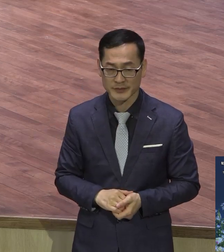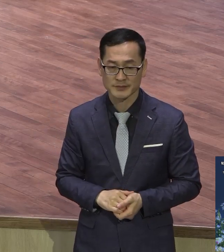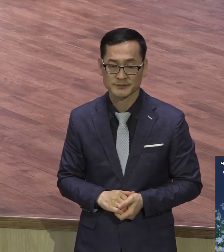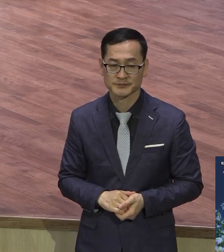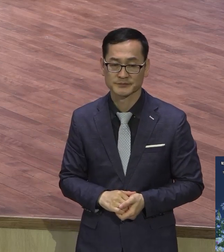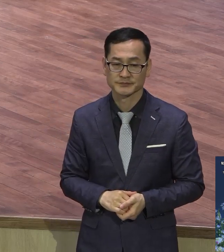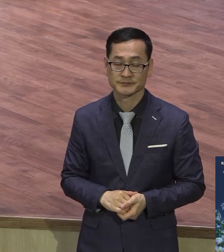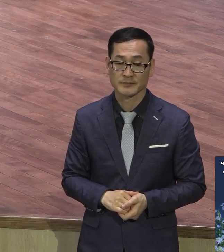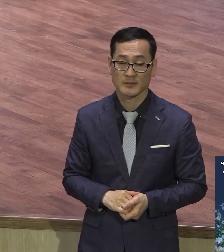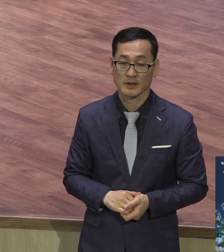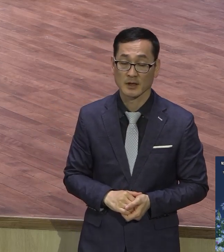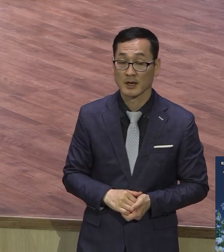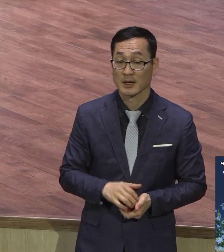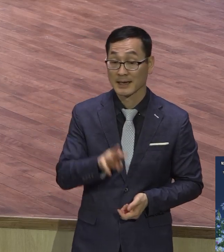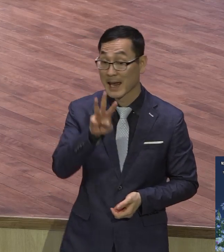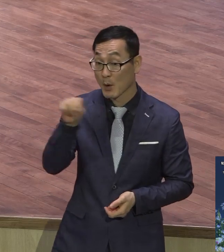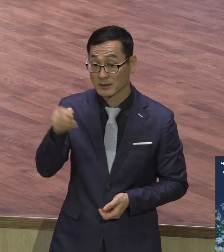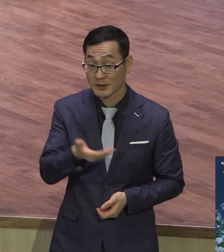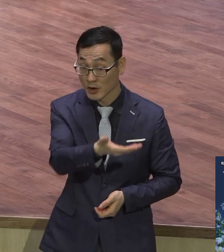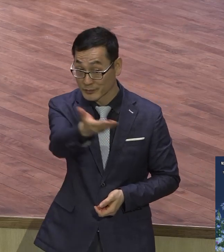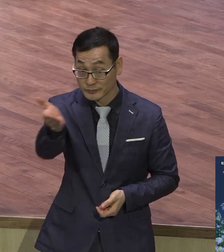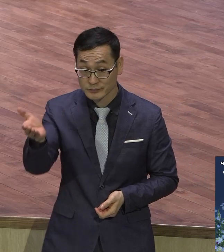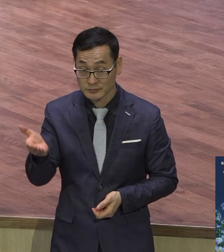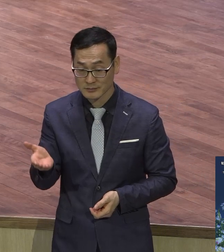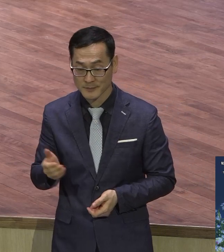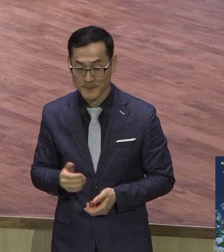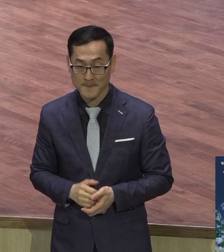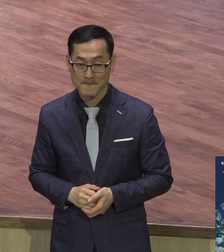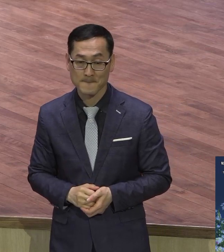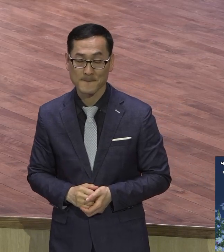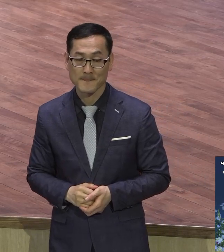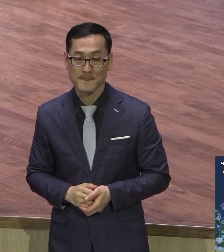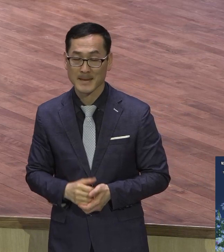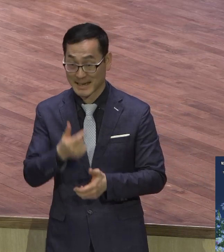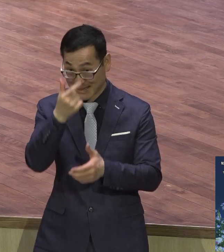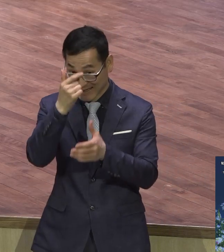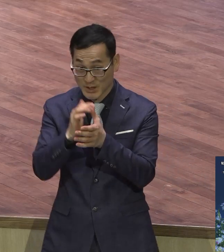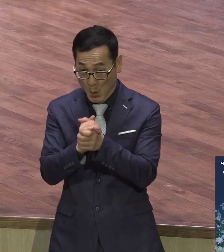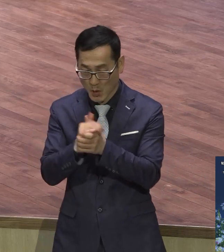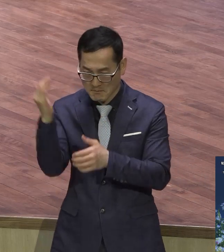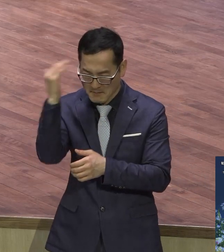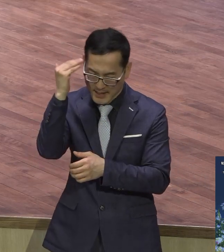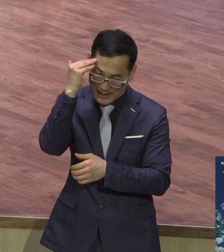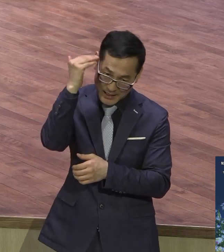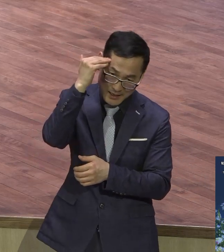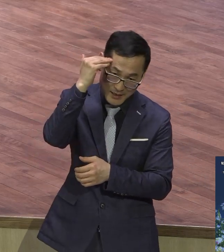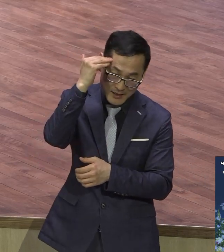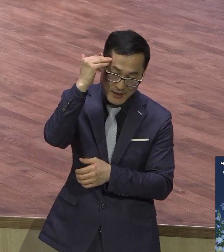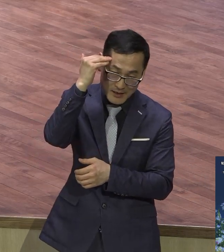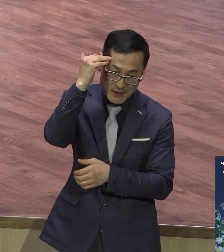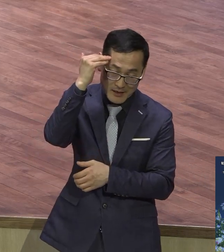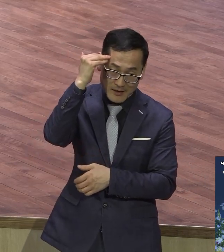우리 영계의 모든 성도는 어떻게 해서든지 기도하지 못하게 만드는